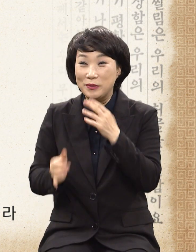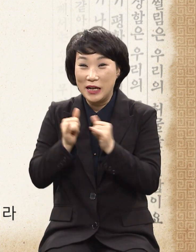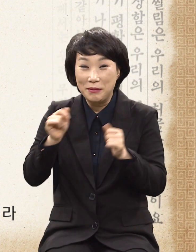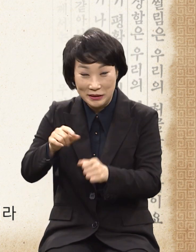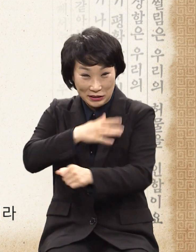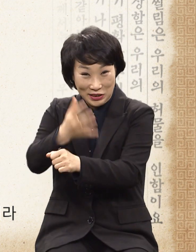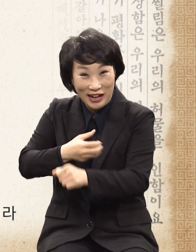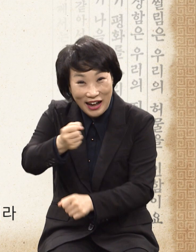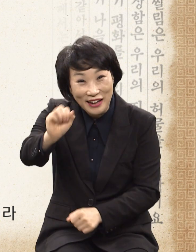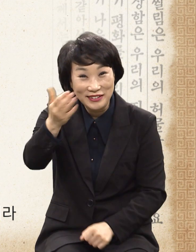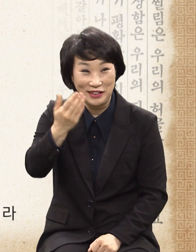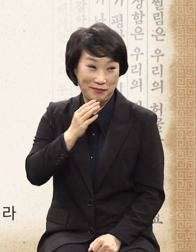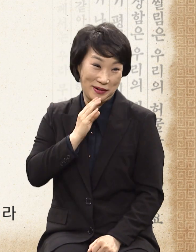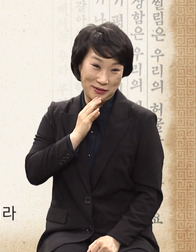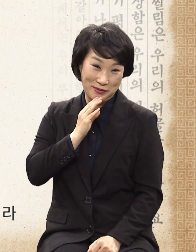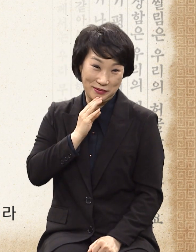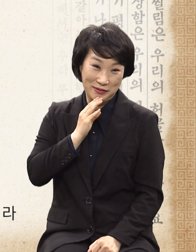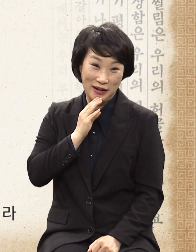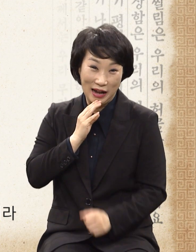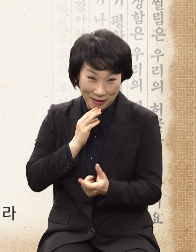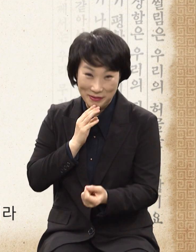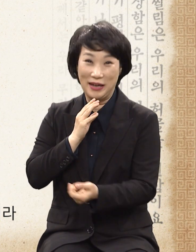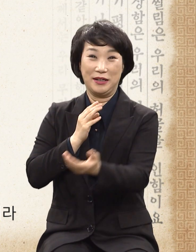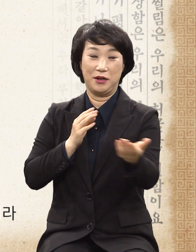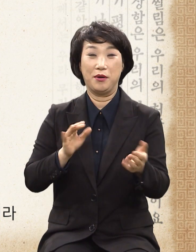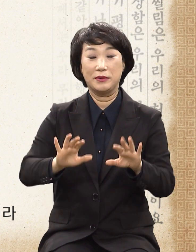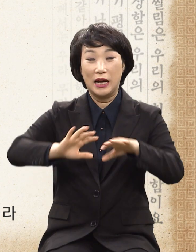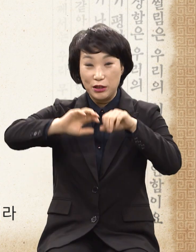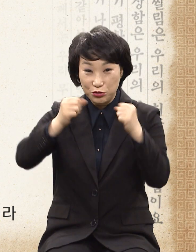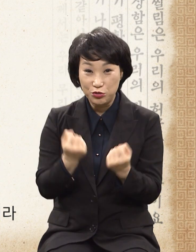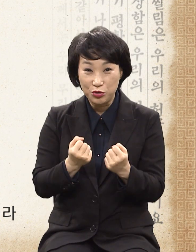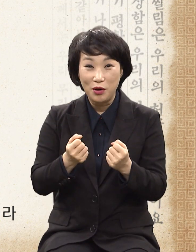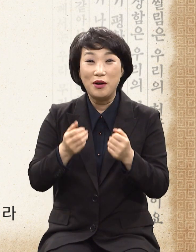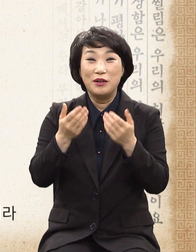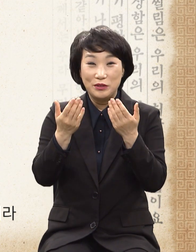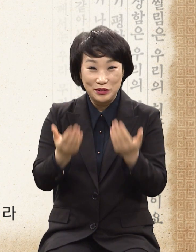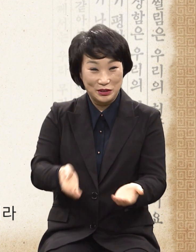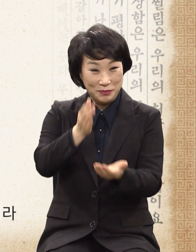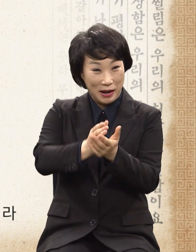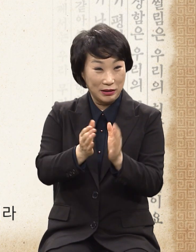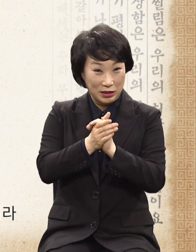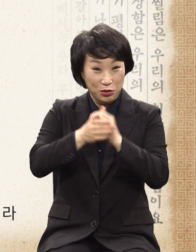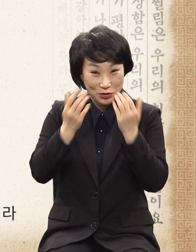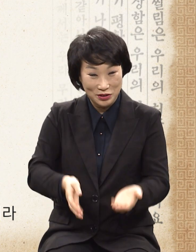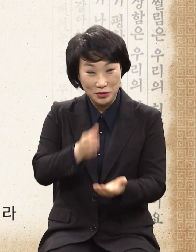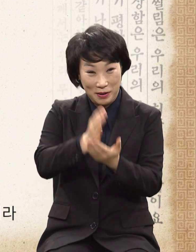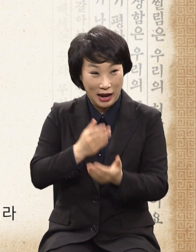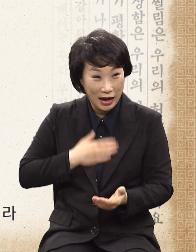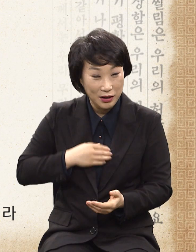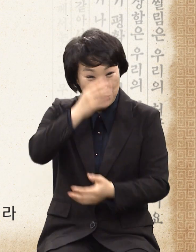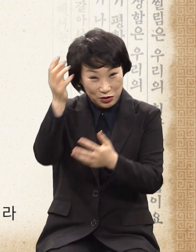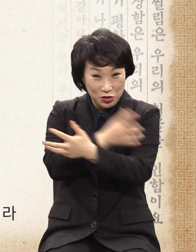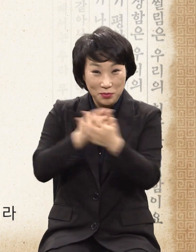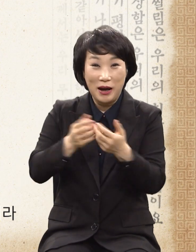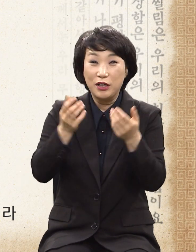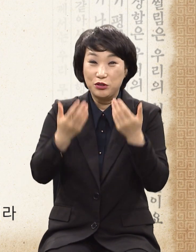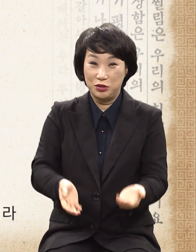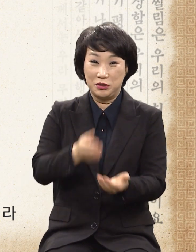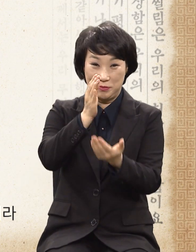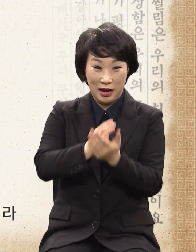그런 능력이 있어요. 여러분, 순종을 쉬지 말고, 기도를 쉬지 말고, 성령 충만을 쉬지